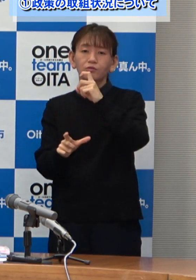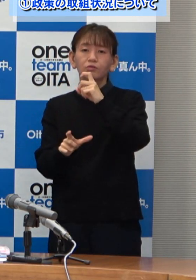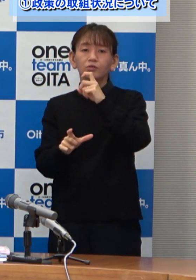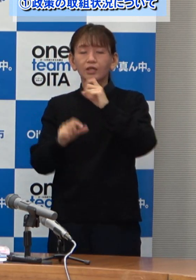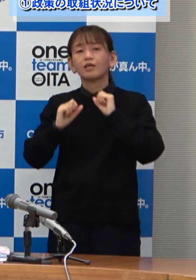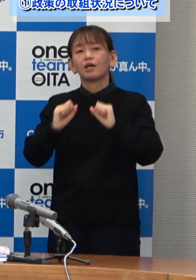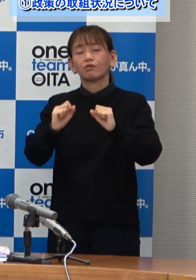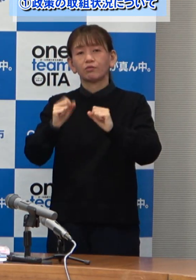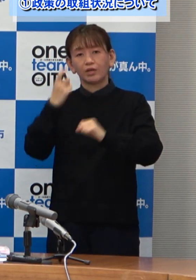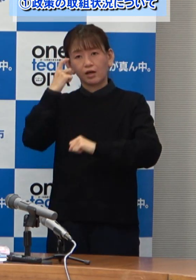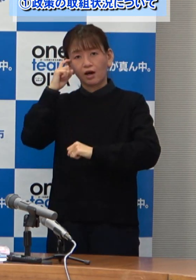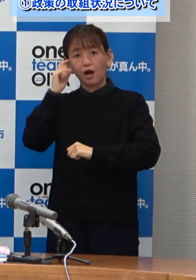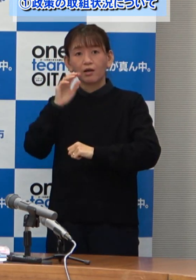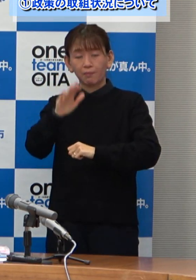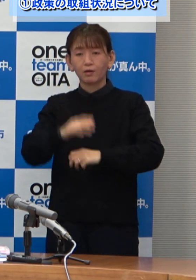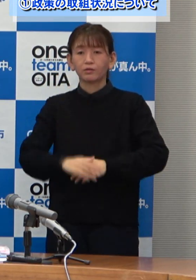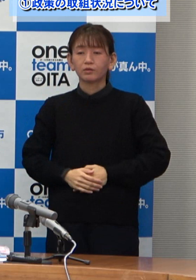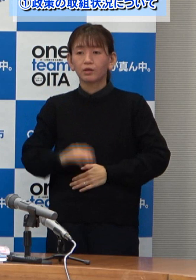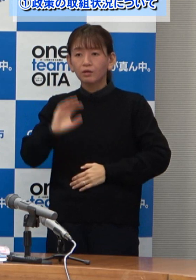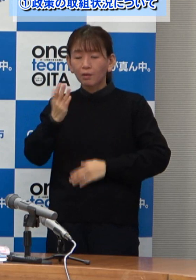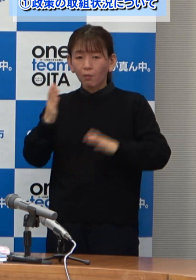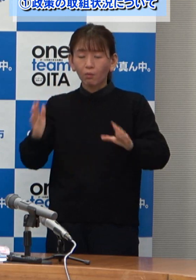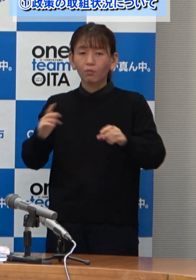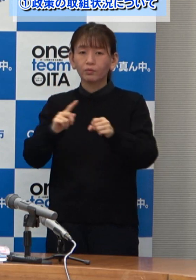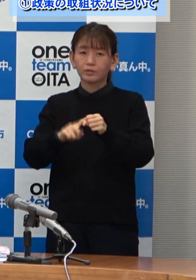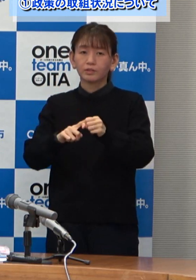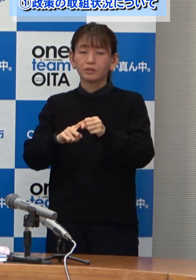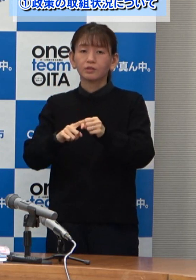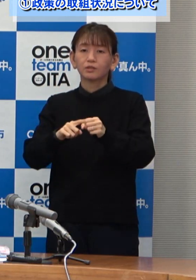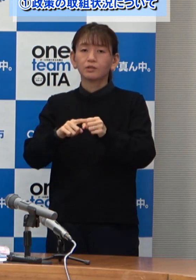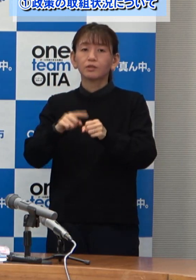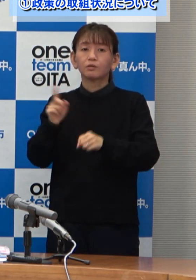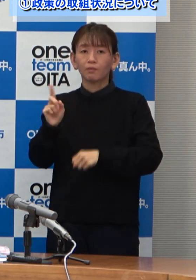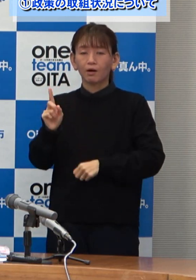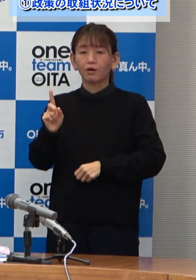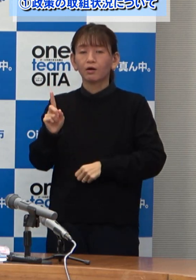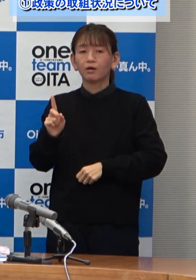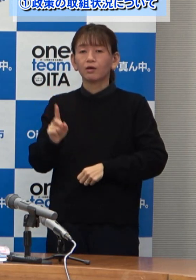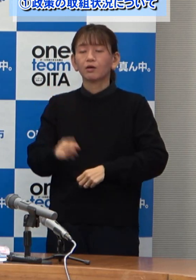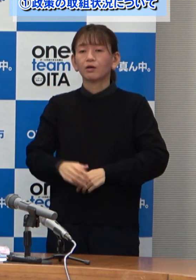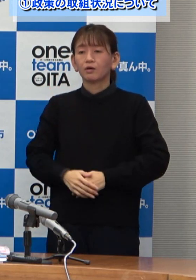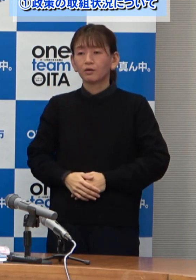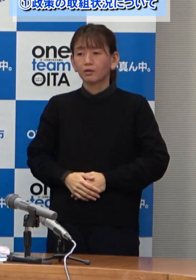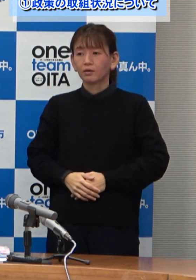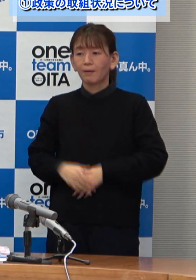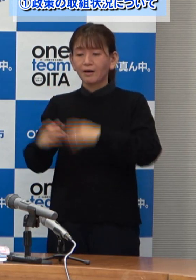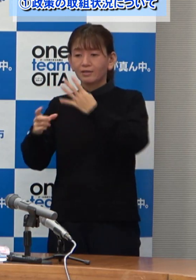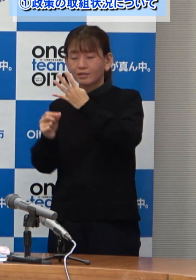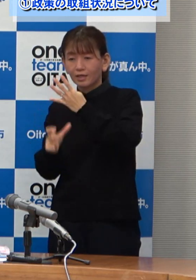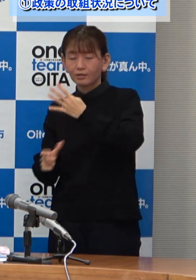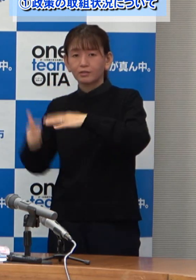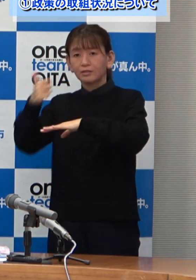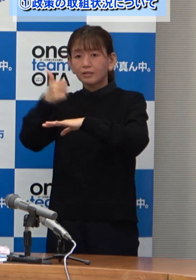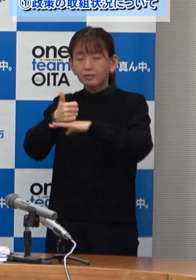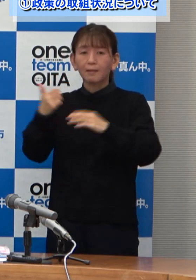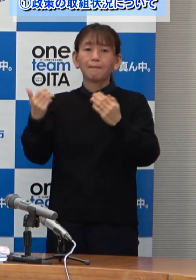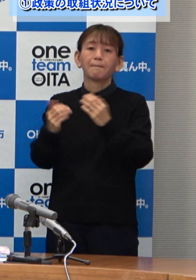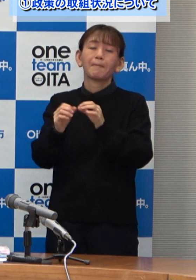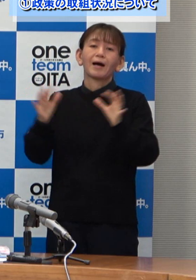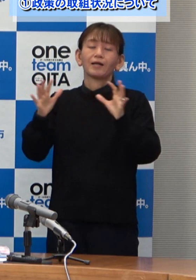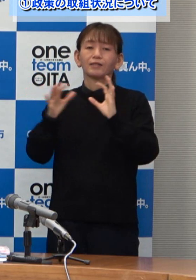考えてますしかし今年はえ1月になったばかりですから今日